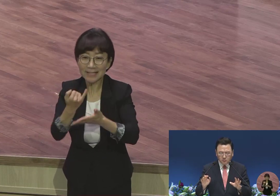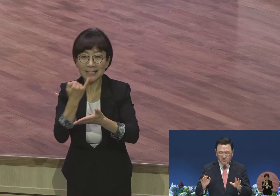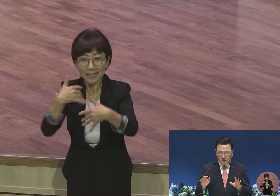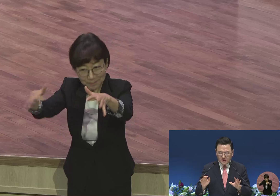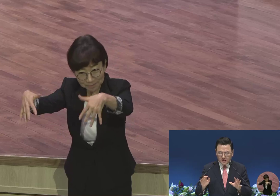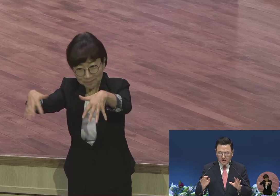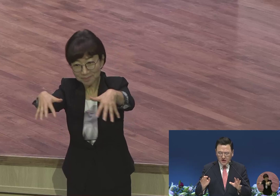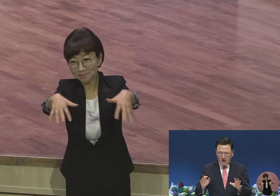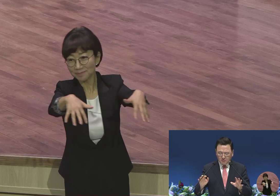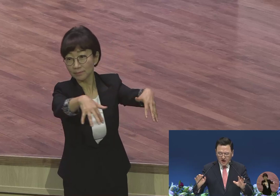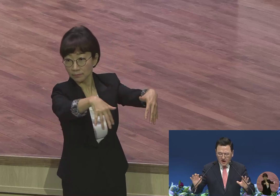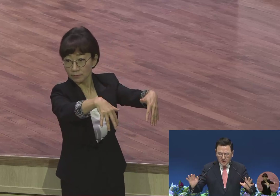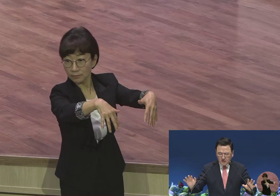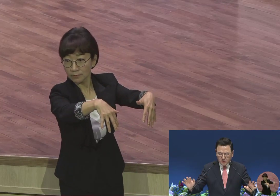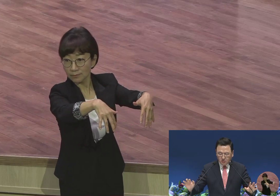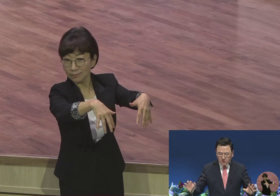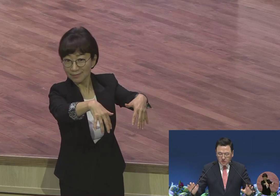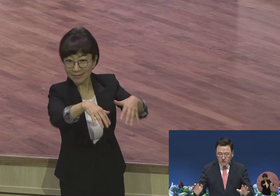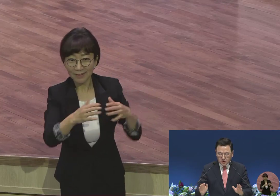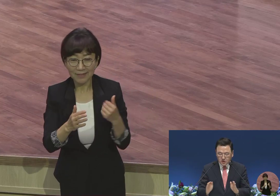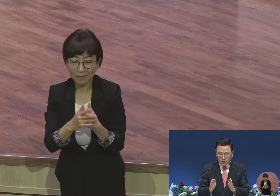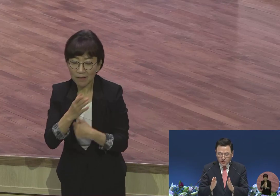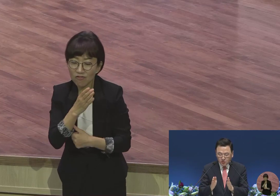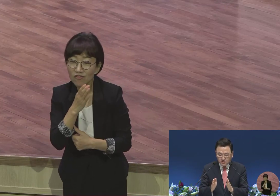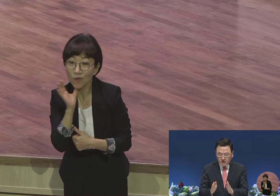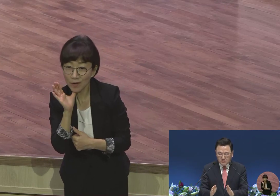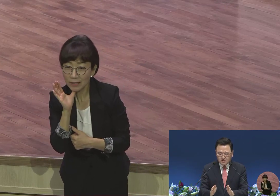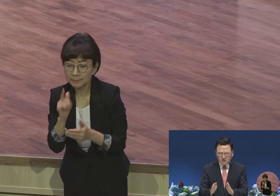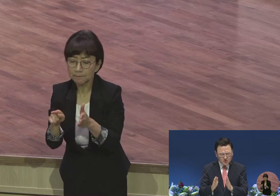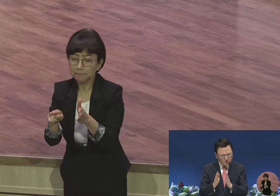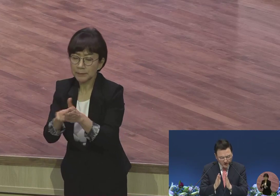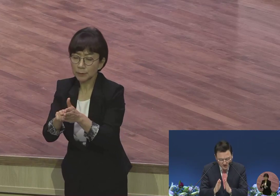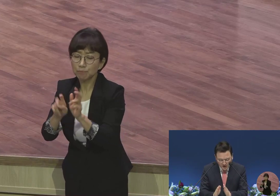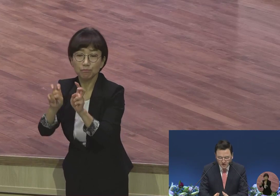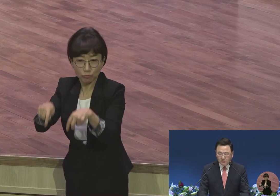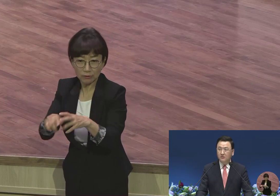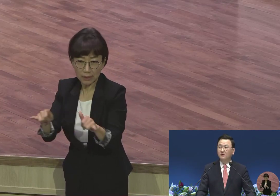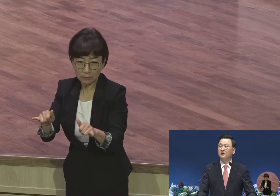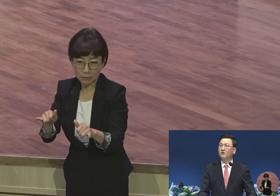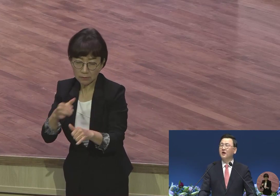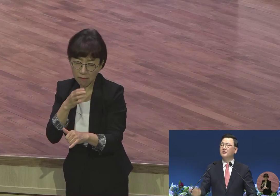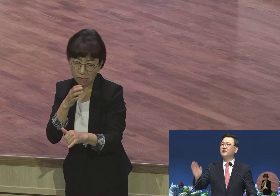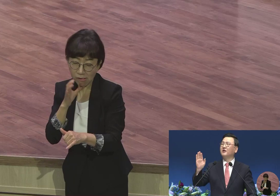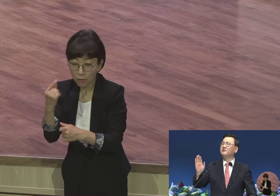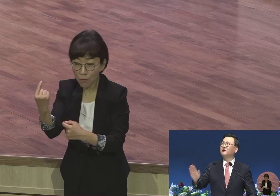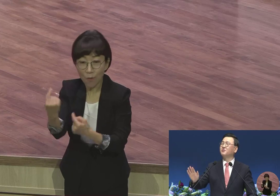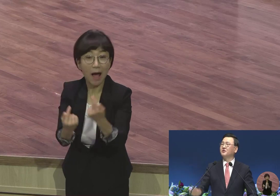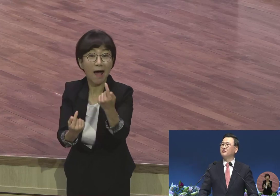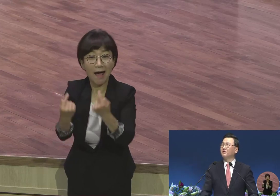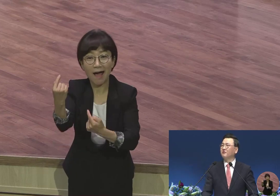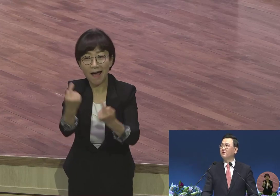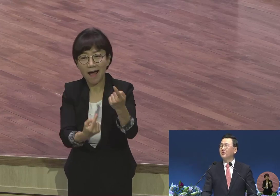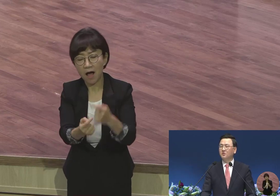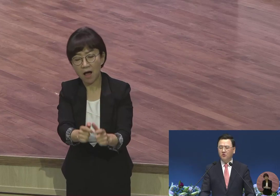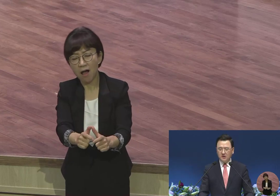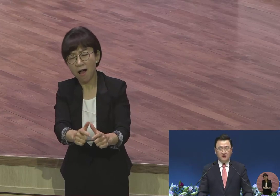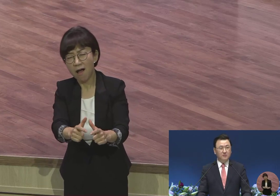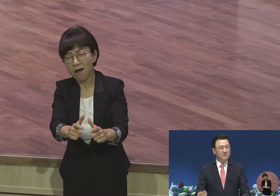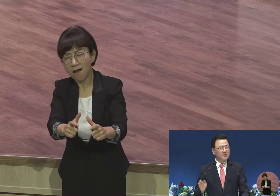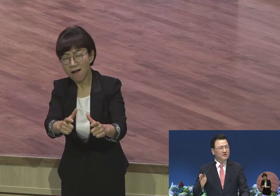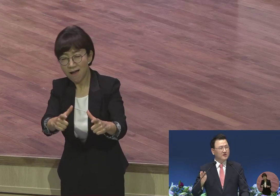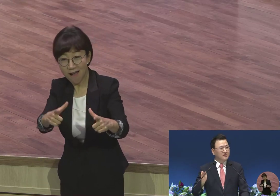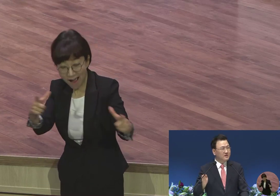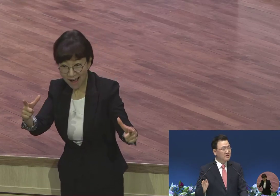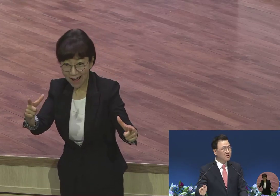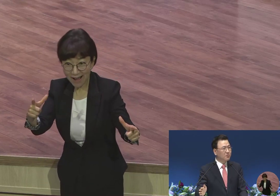아니 성도뿐만 아니라 많은 어르신들이 이 교회에 온다는 것은 이 굉장한 거거든요. 근데 작년에 비해서